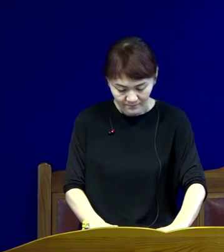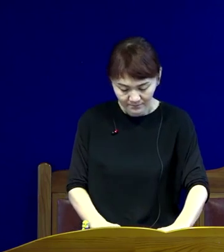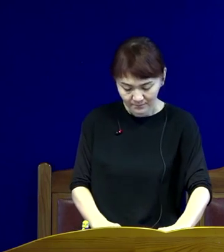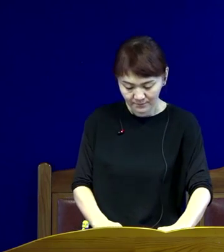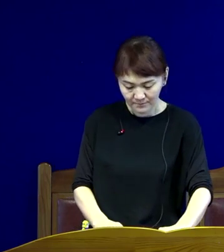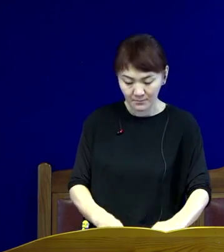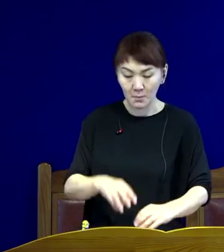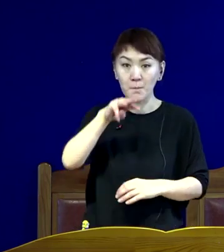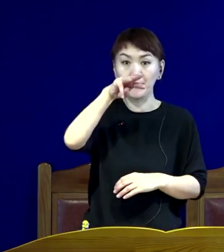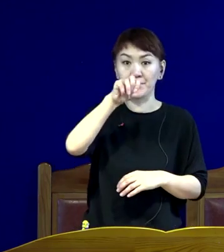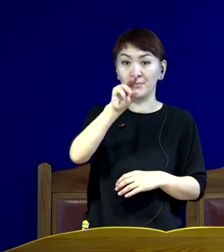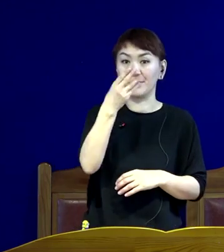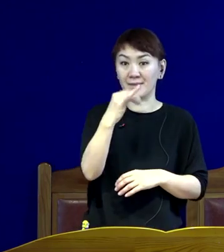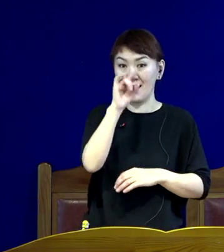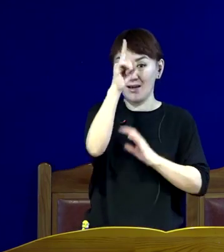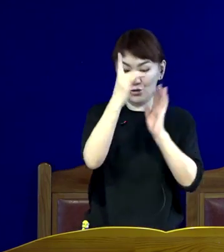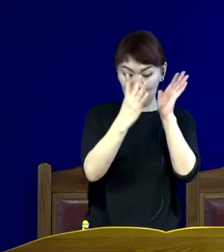4절부터